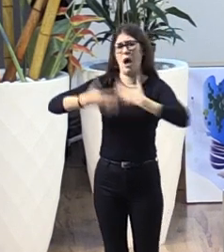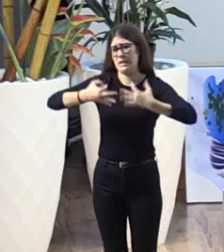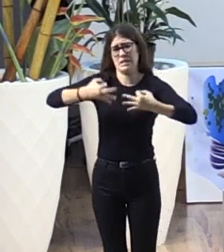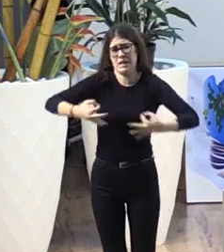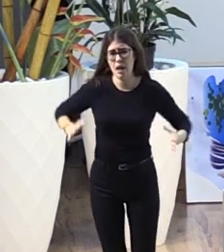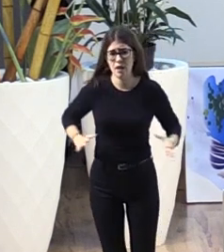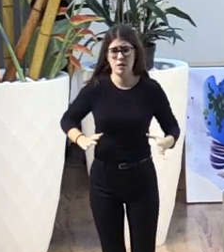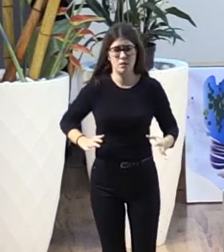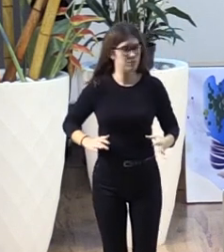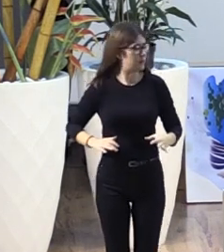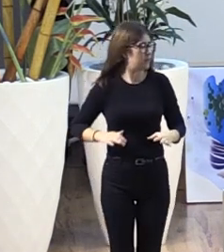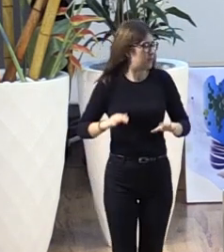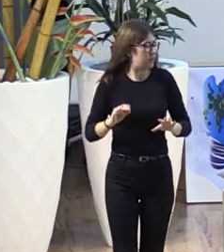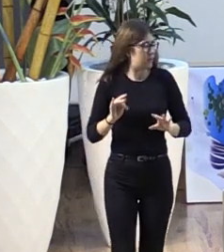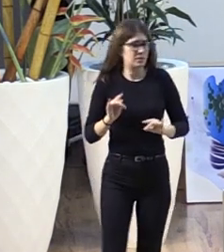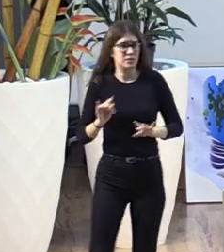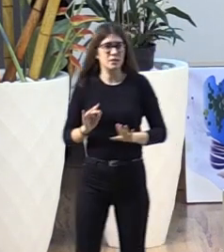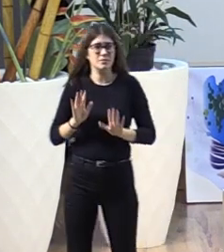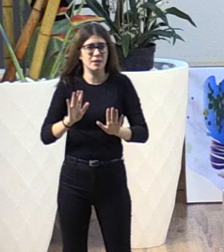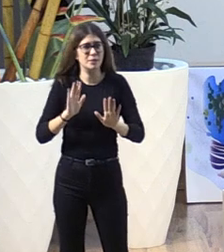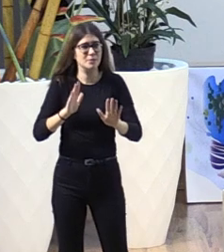Sí, pero dejadme.